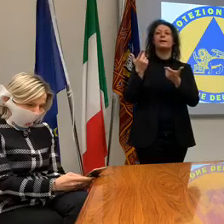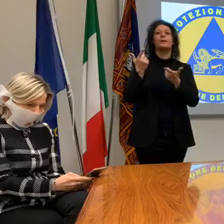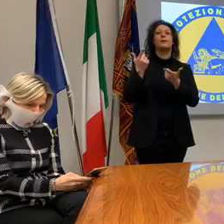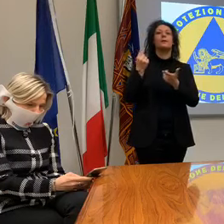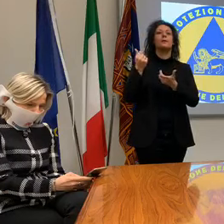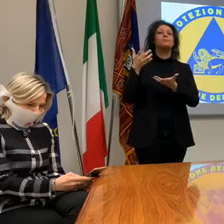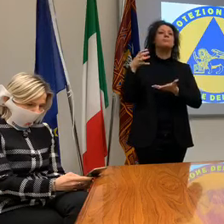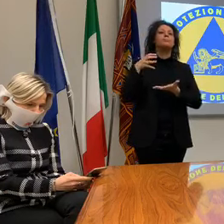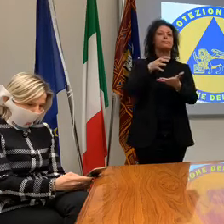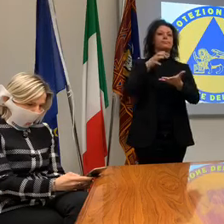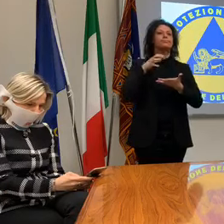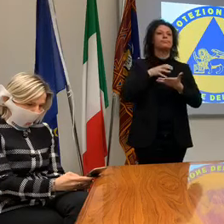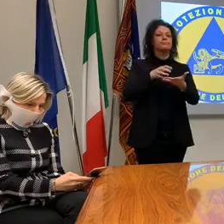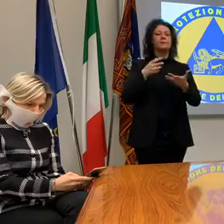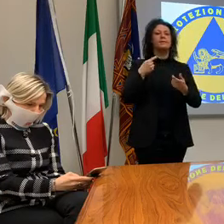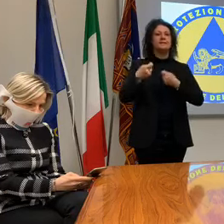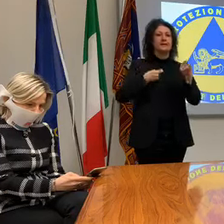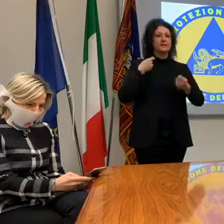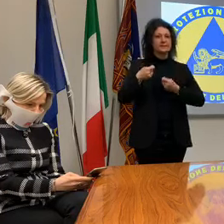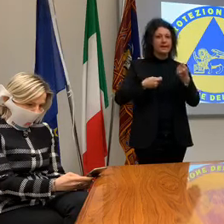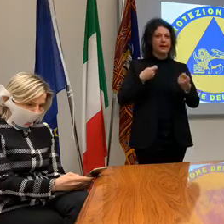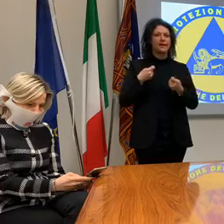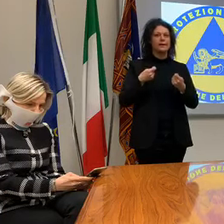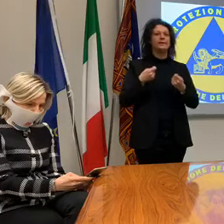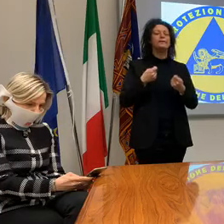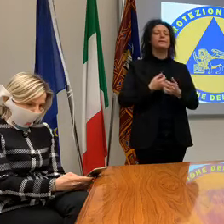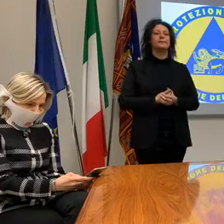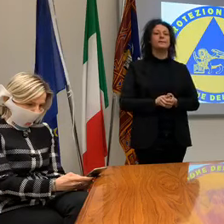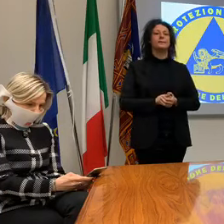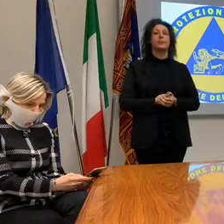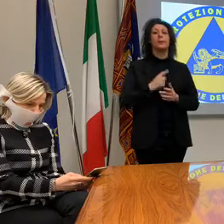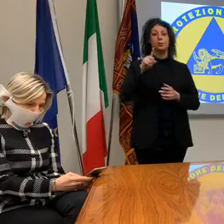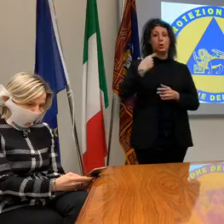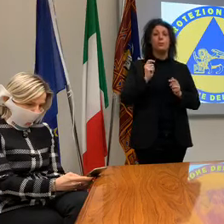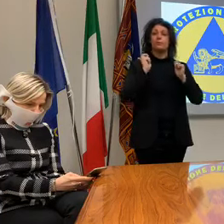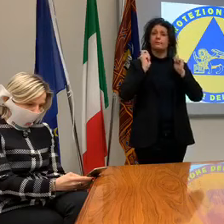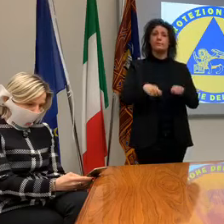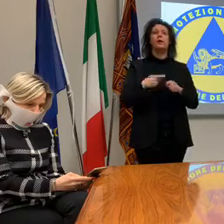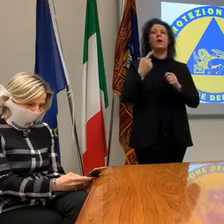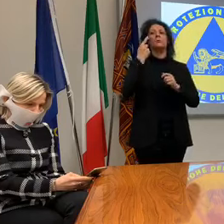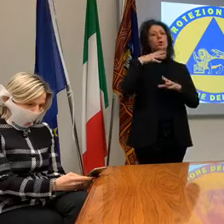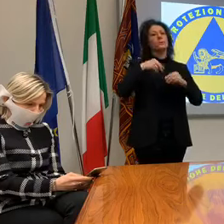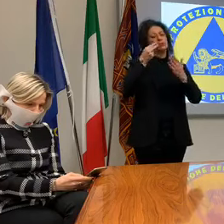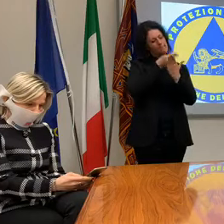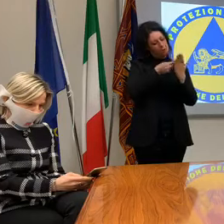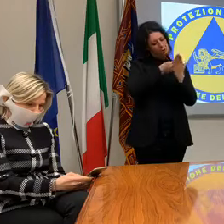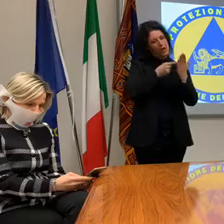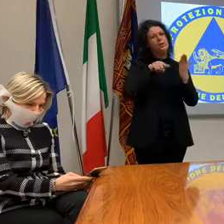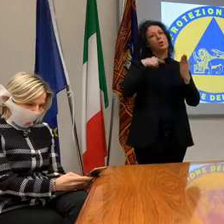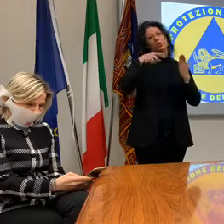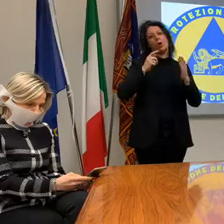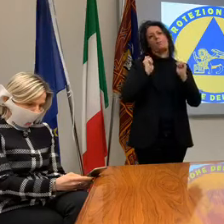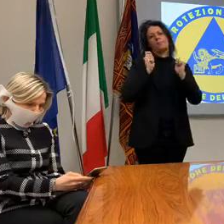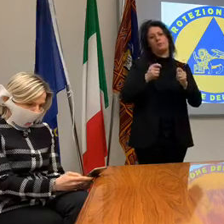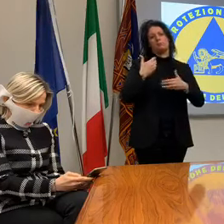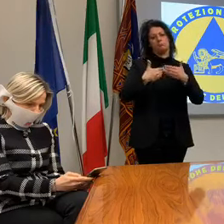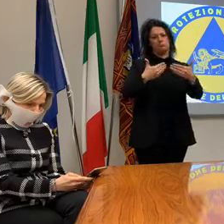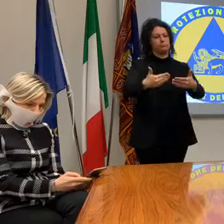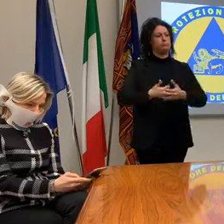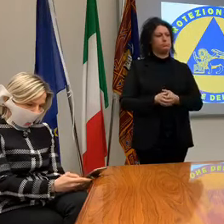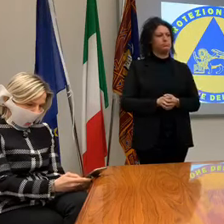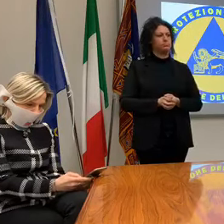spuntare i valori più bassi, dopodiché progettazione e dopo si parte a gara e via. Possiamo spiegare